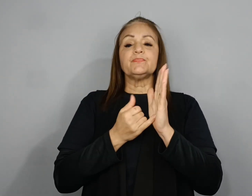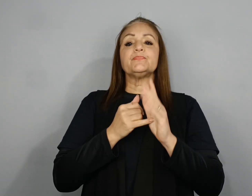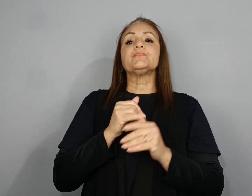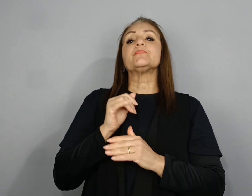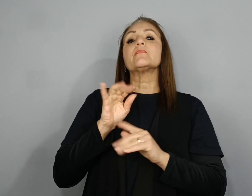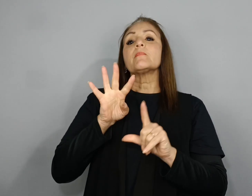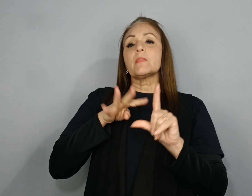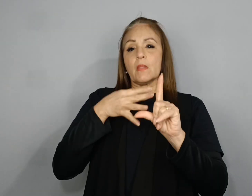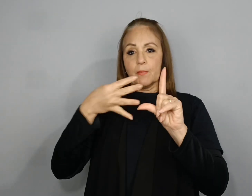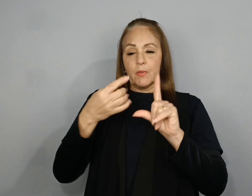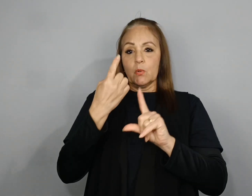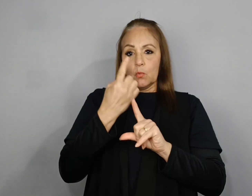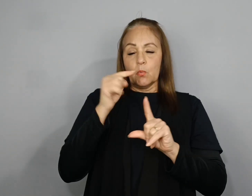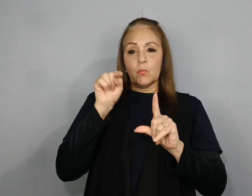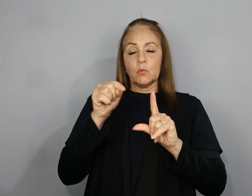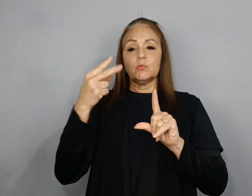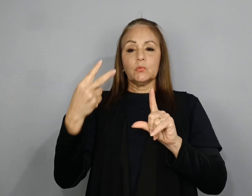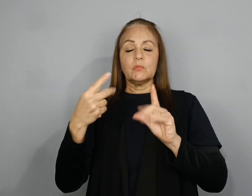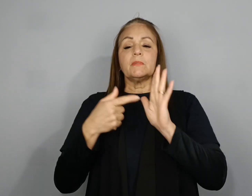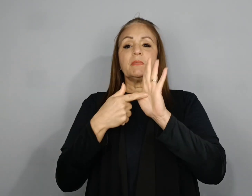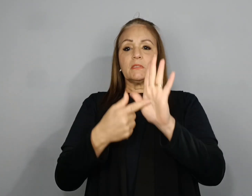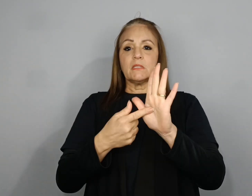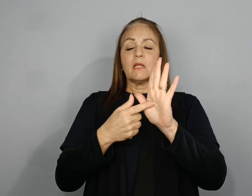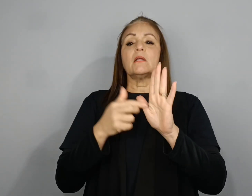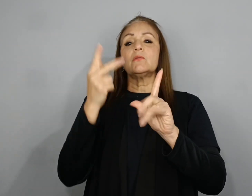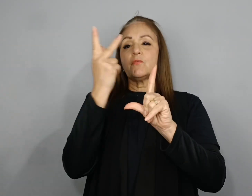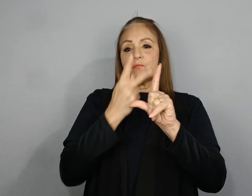apresentados na figura 1.2, num gráfico de barras.